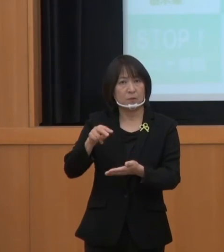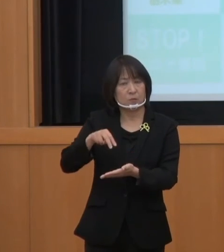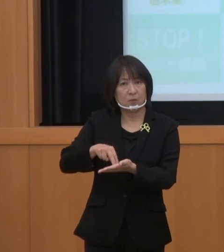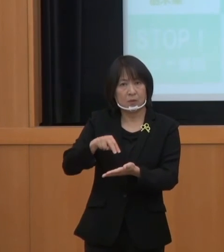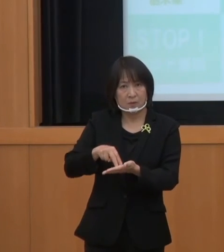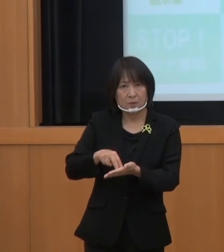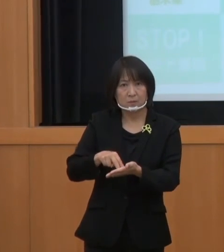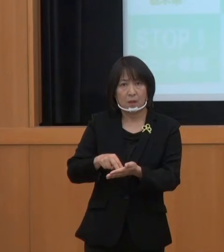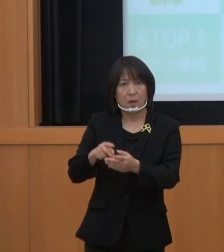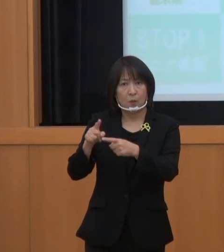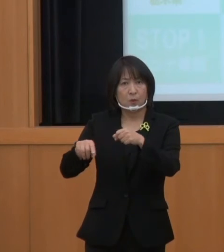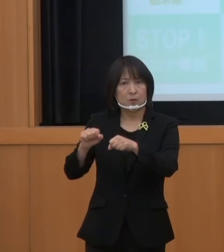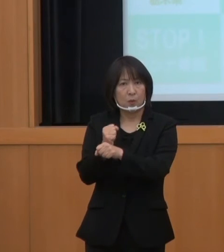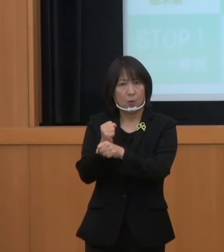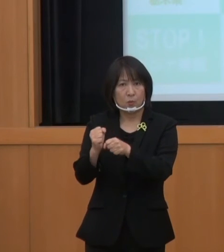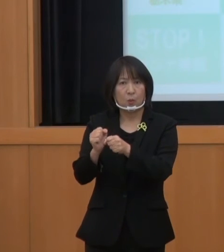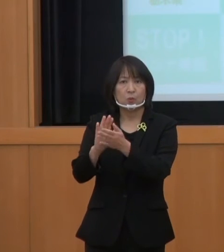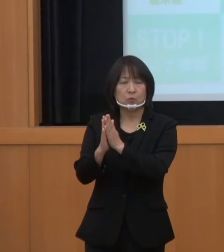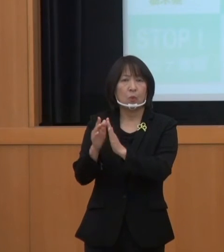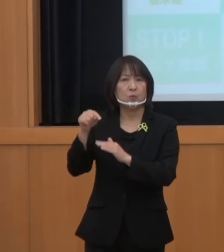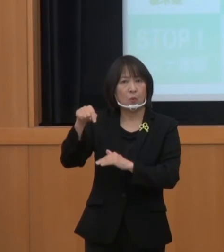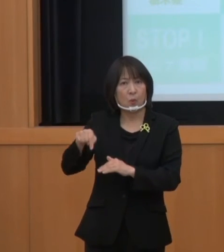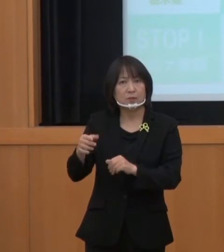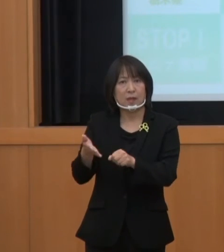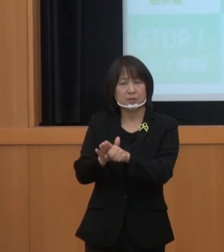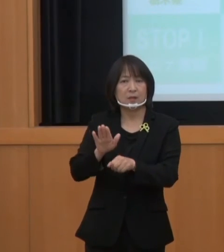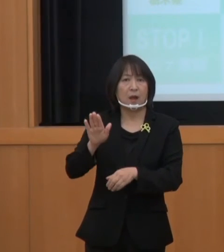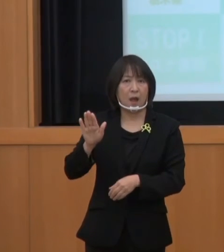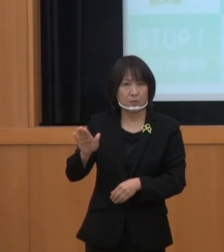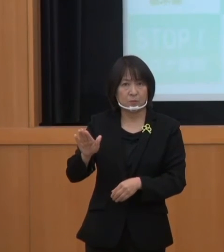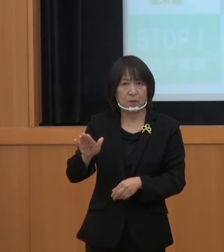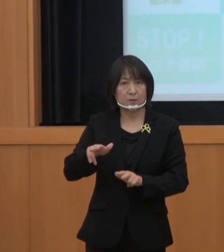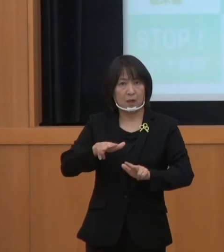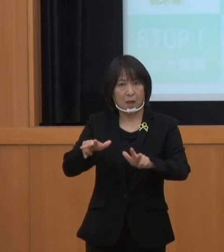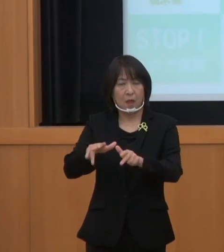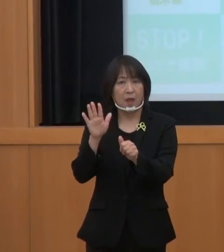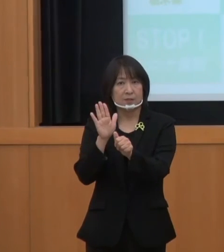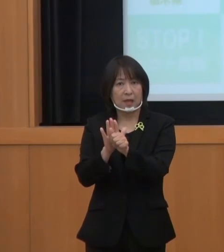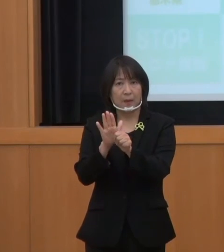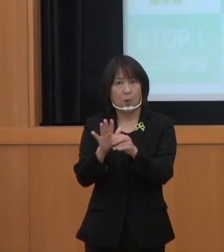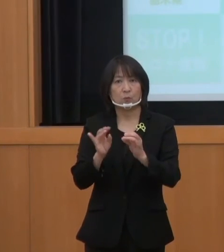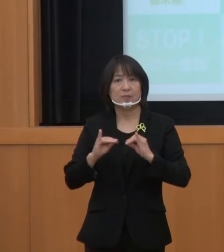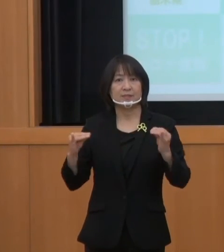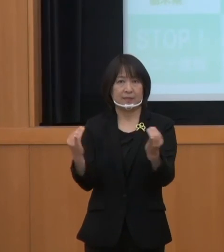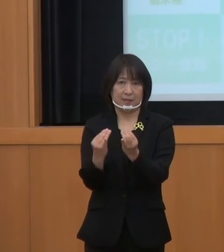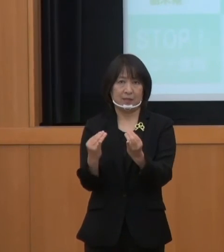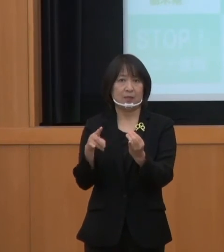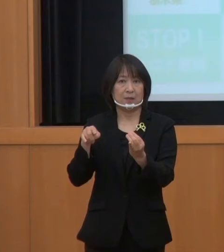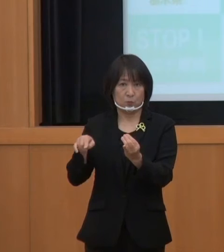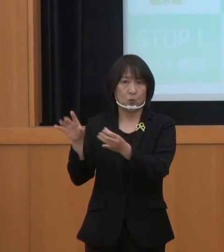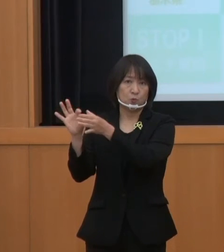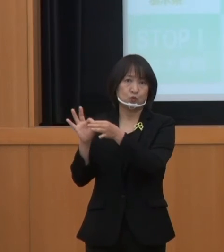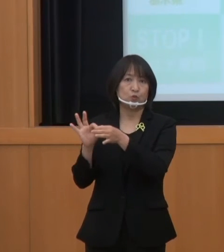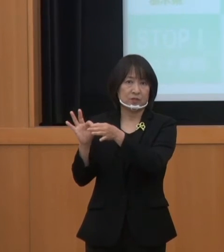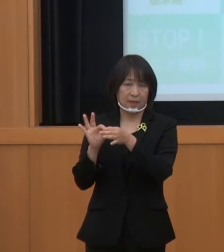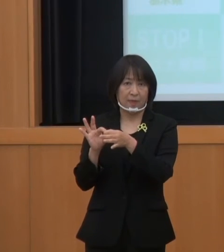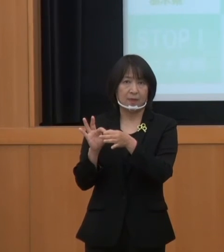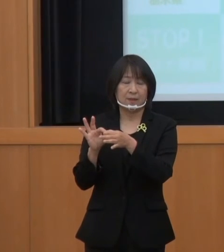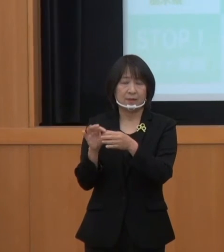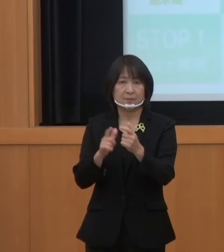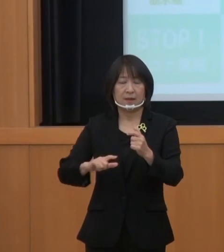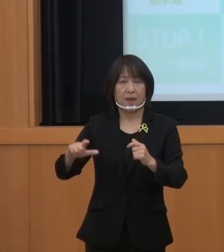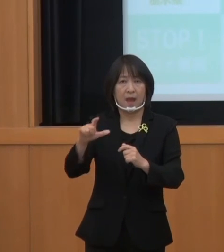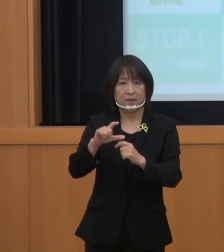会や厚生労働省内に設置されている自治体サポートチームを通じて、さらな